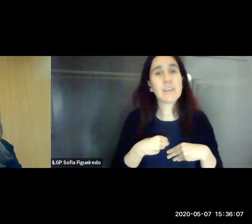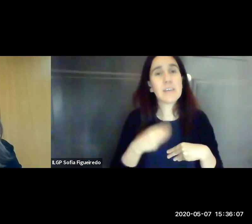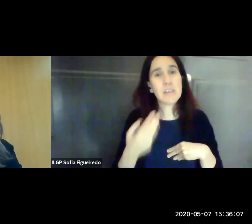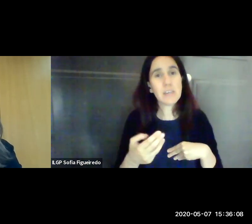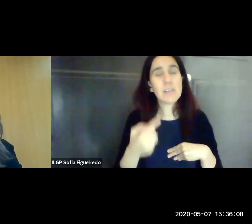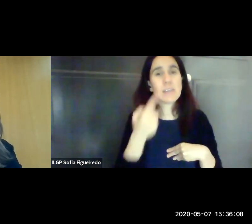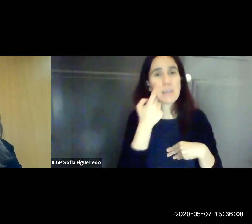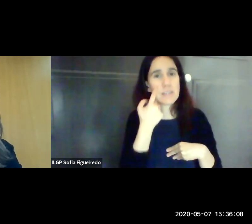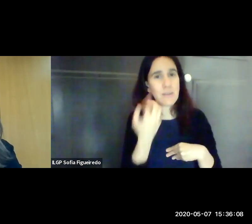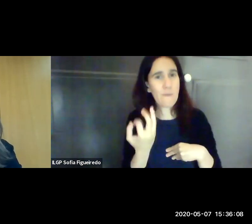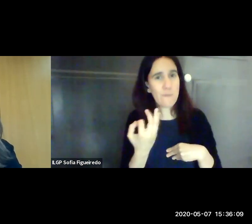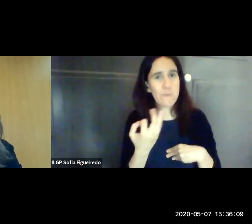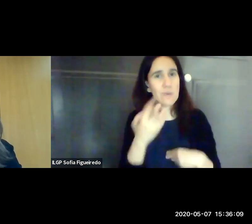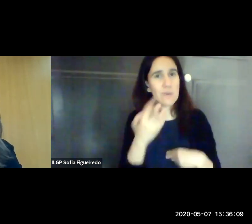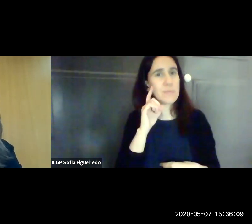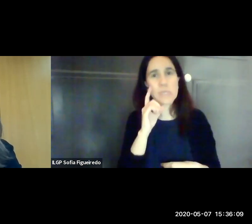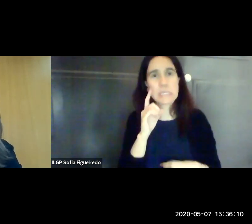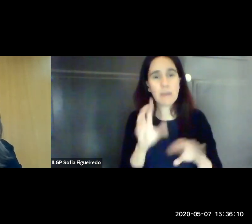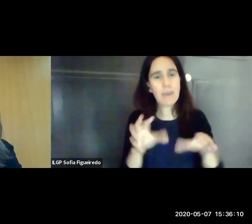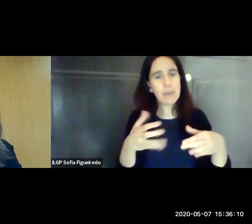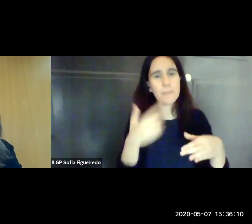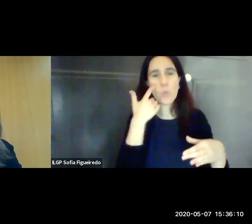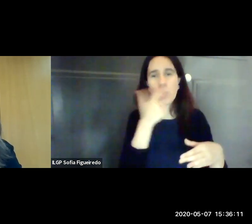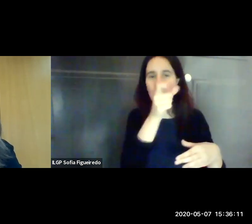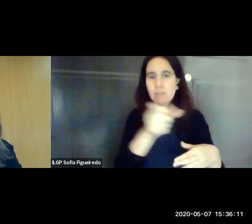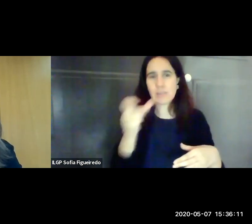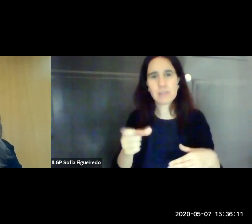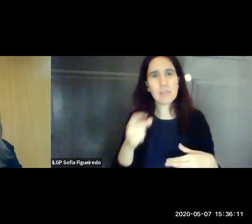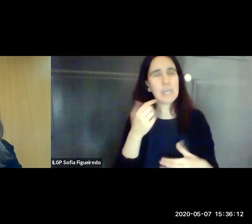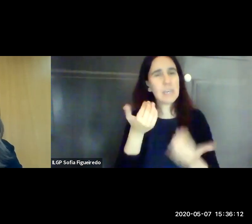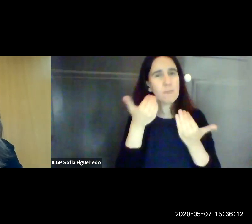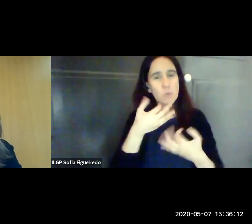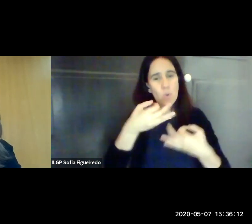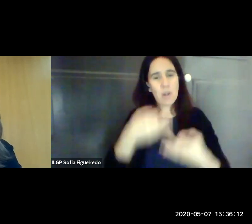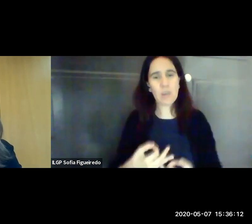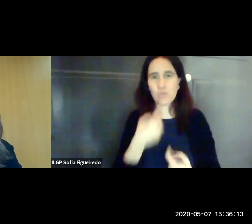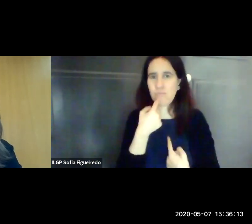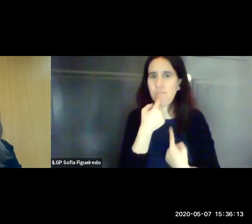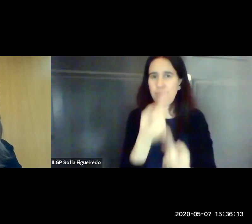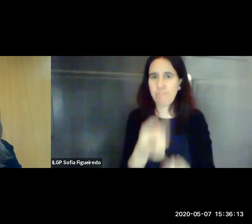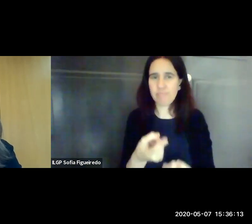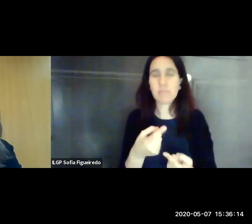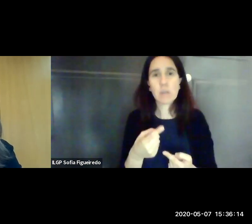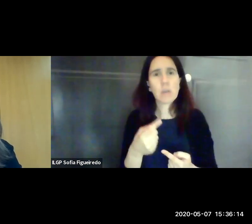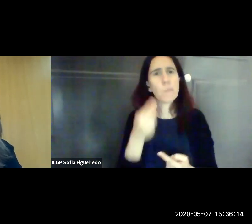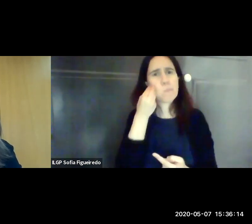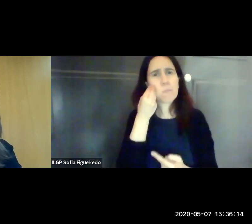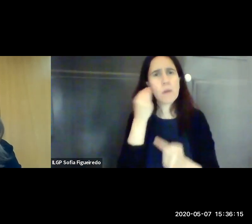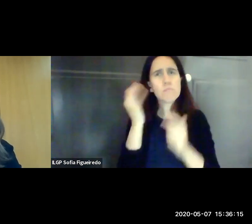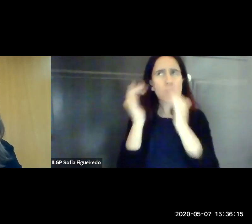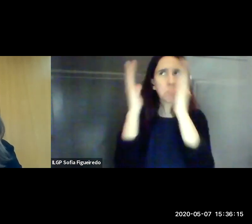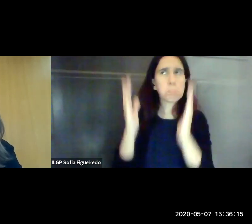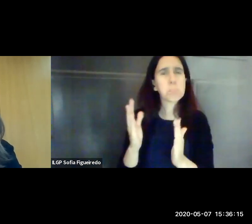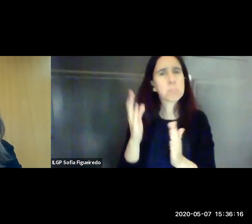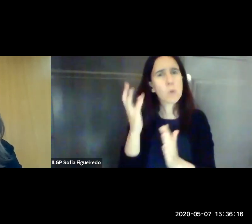em atenção que é importante conhecer a vossa equipa, ser honesto na informação, não subestimar a cultura organizacional, ser um intérprete